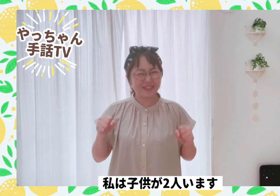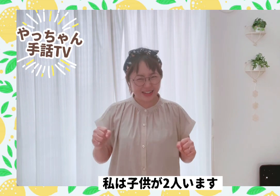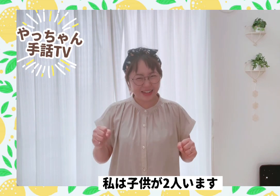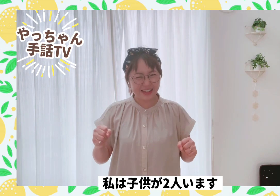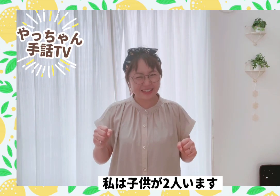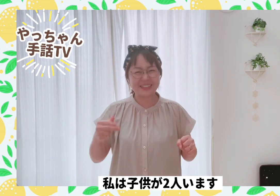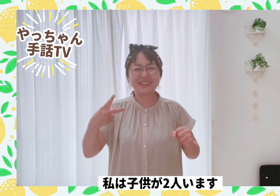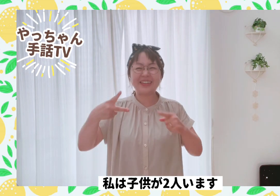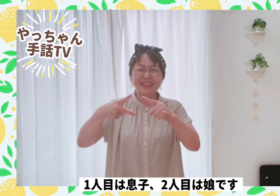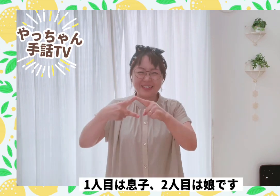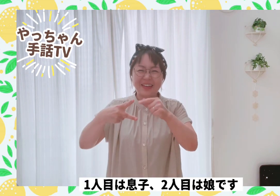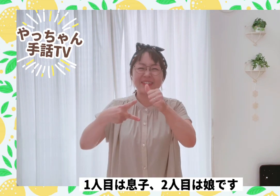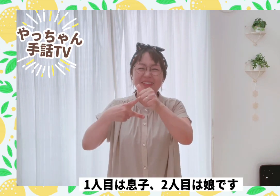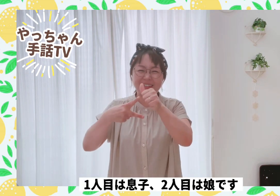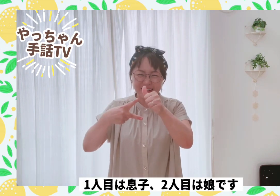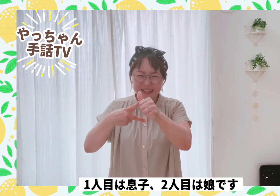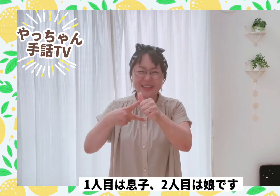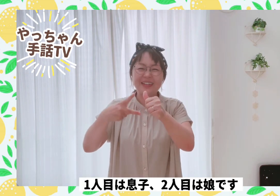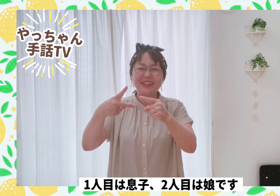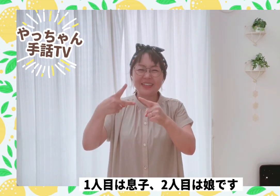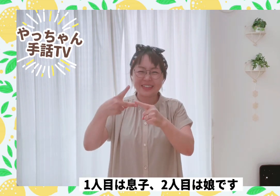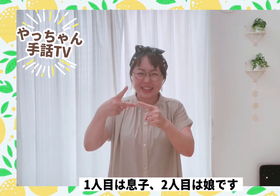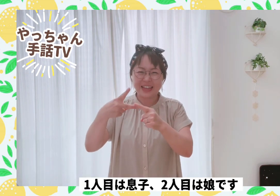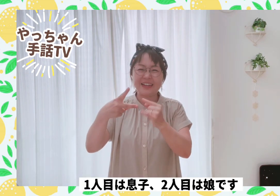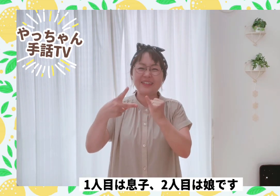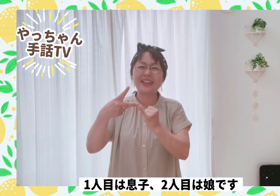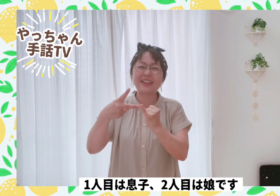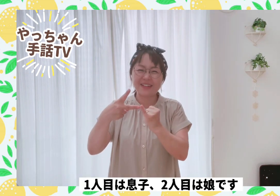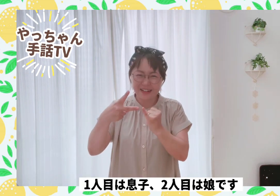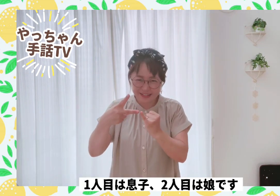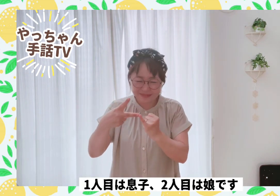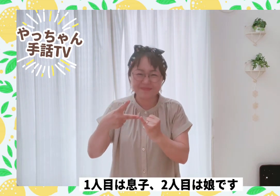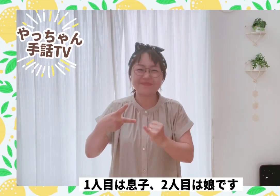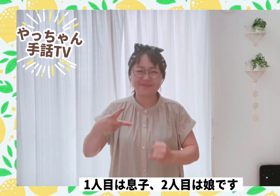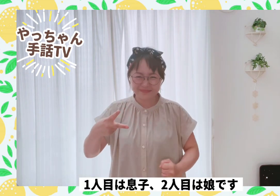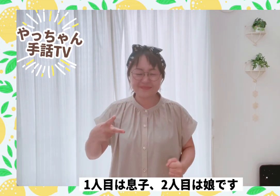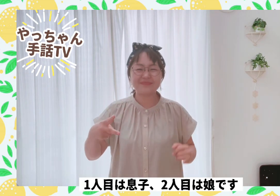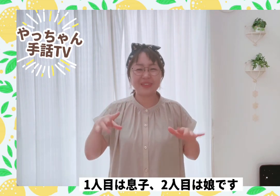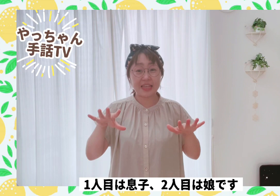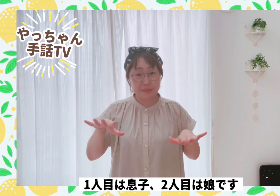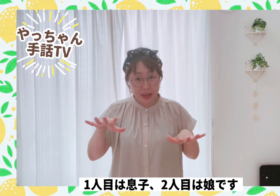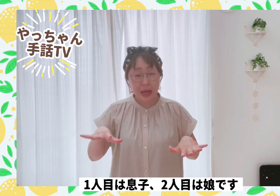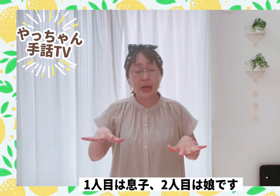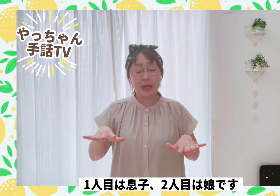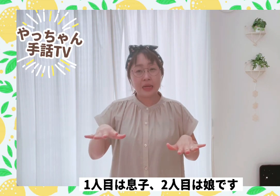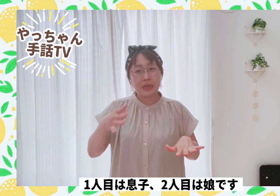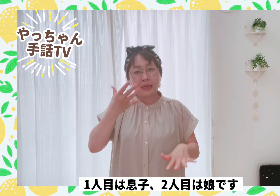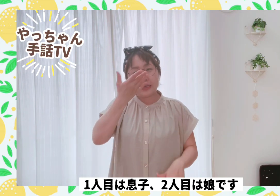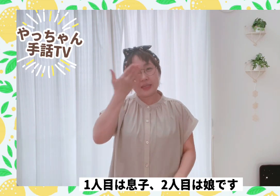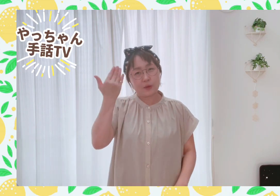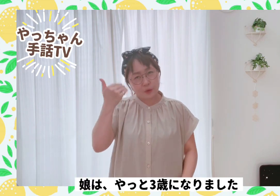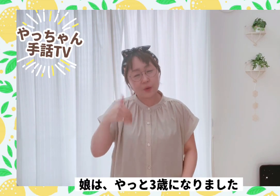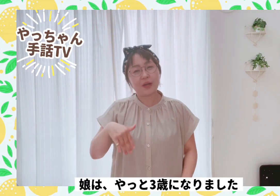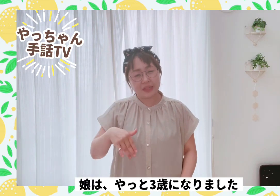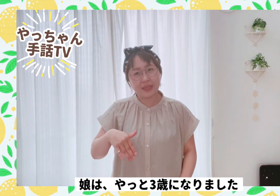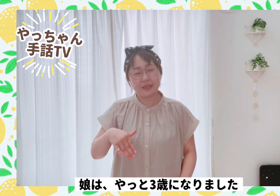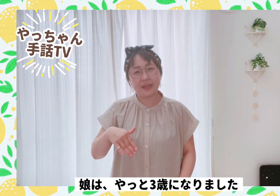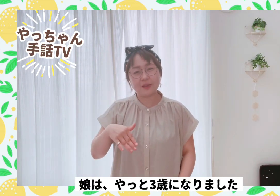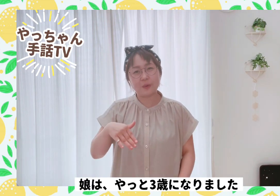2人います。1人目は息子、2人目は娘です。今や